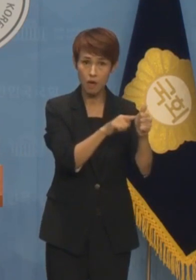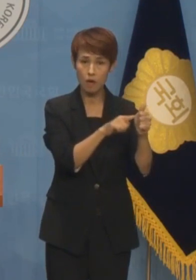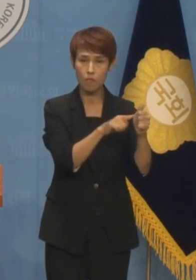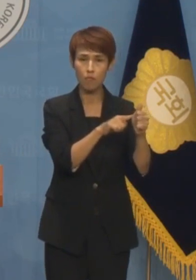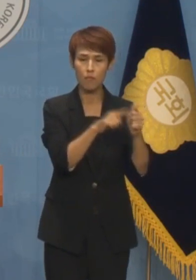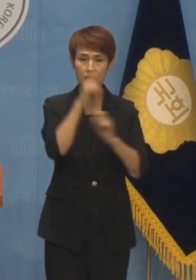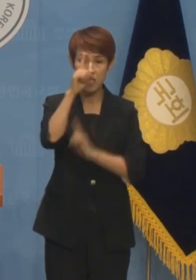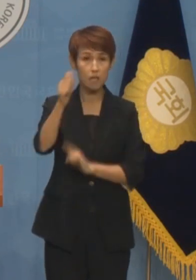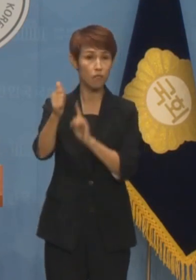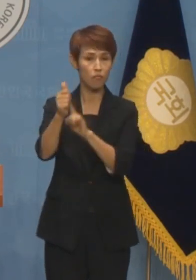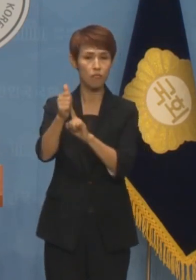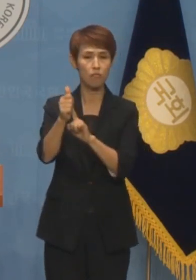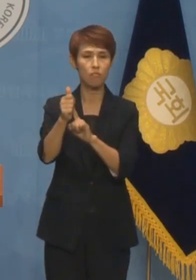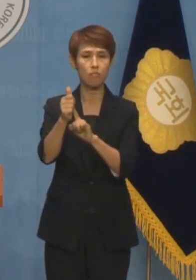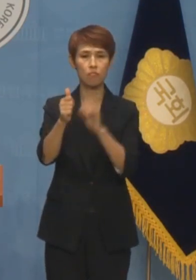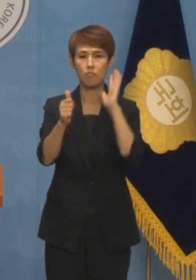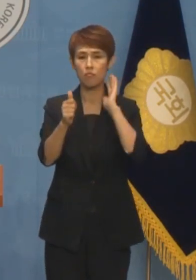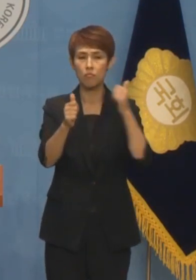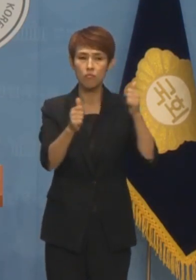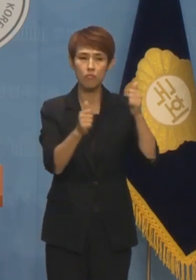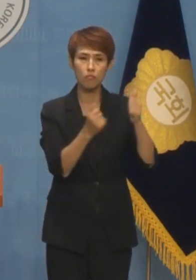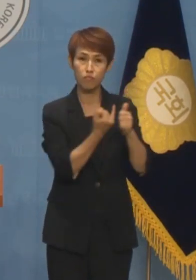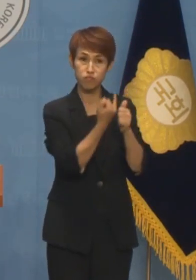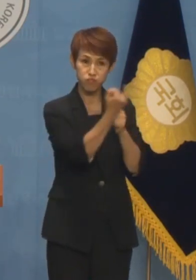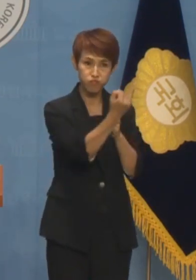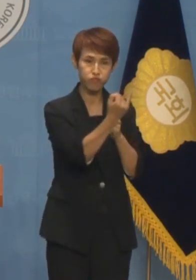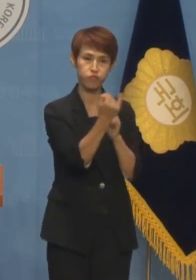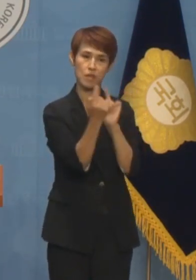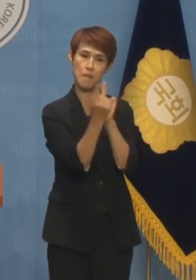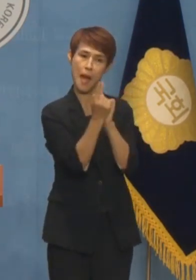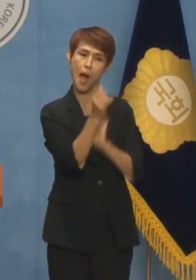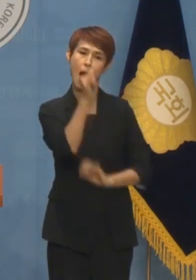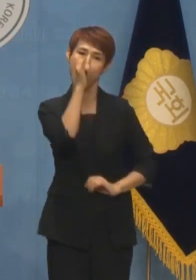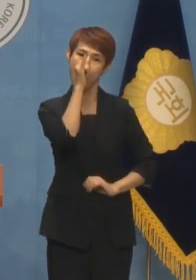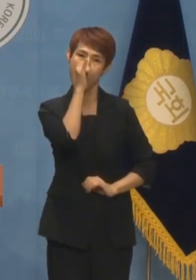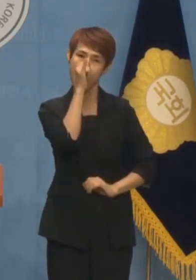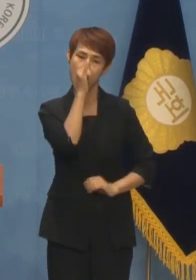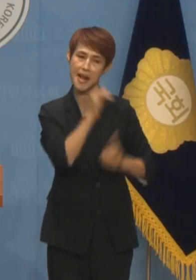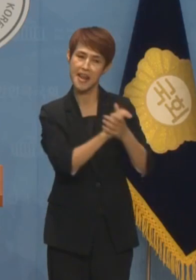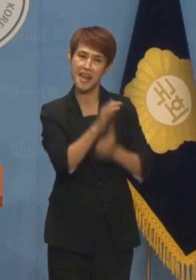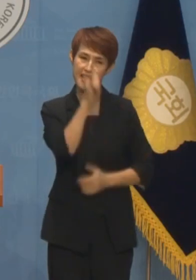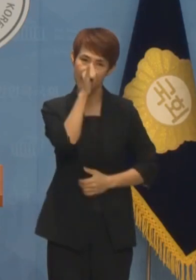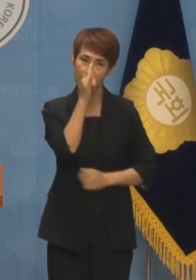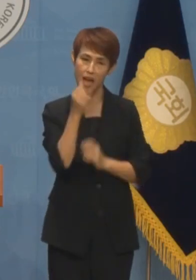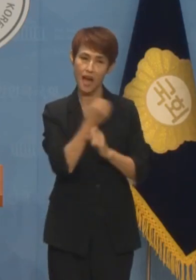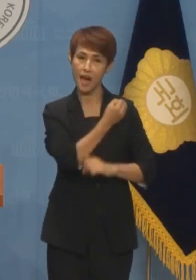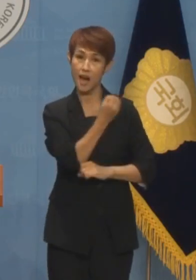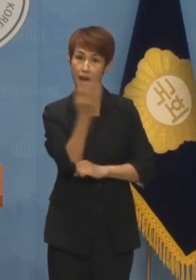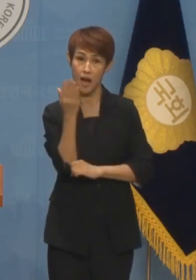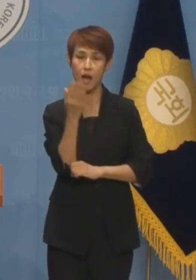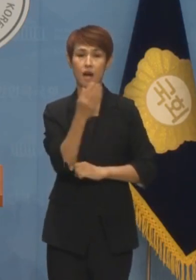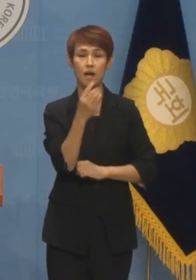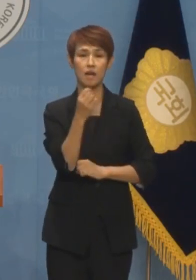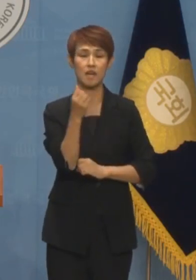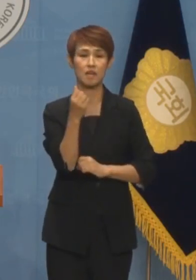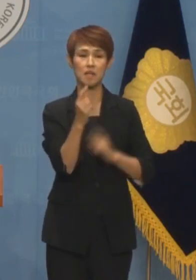이씨가 김희 여사의 부를 주 언급했다고 atbc 취재진에게